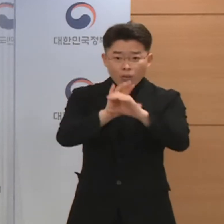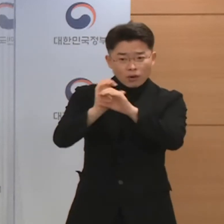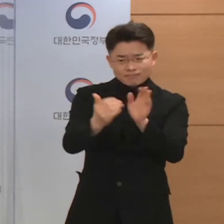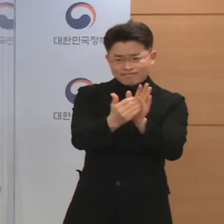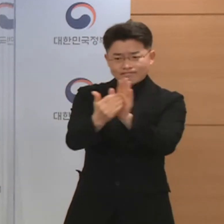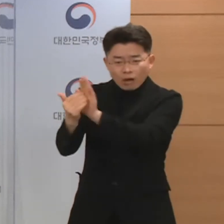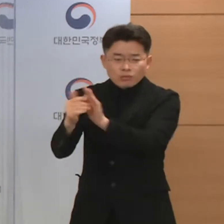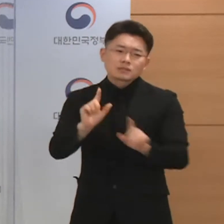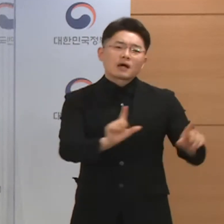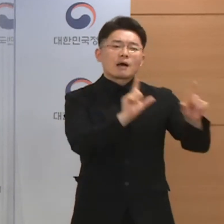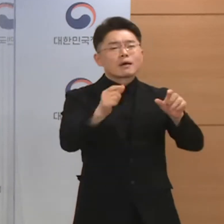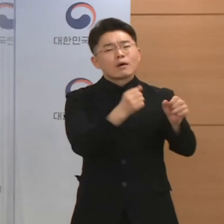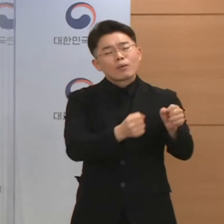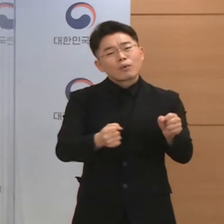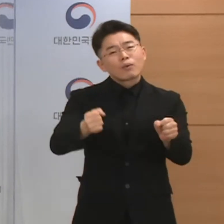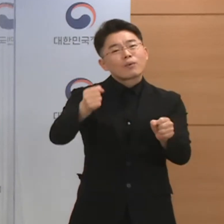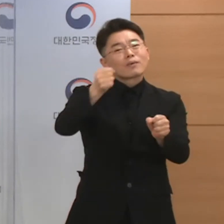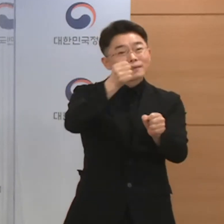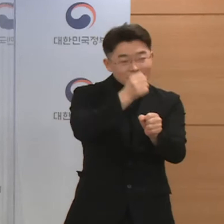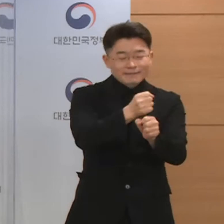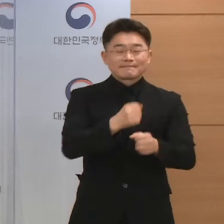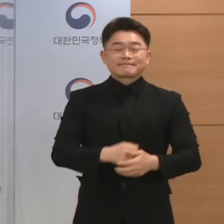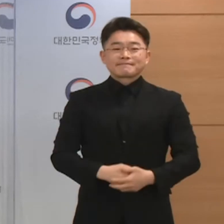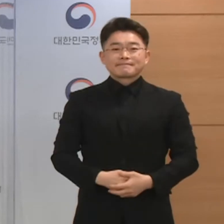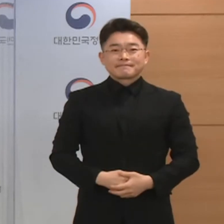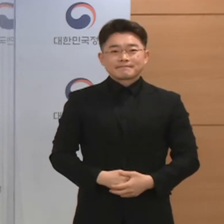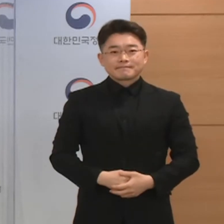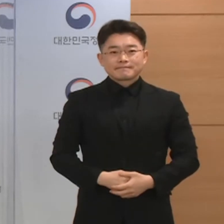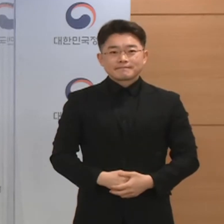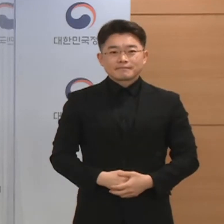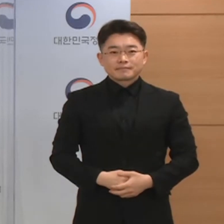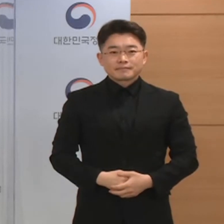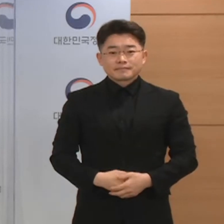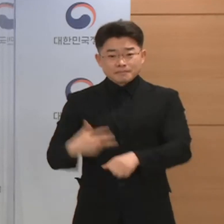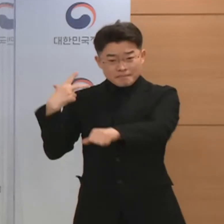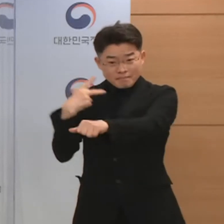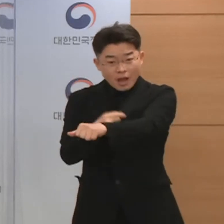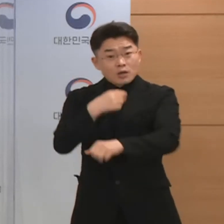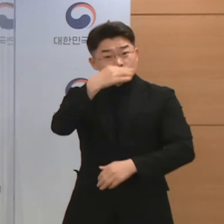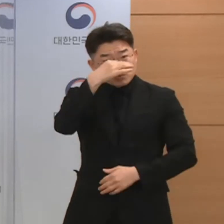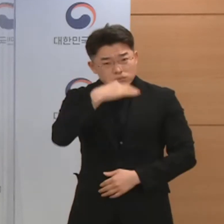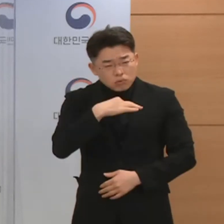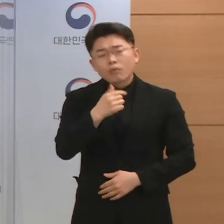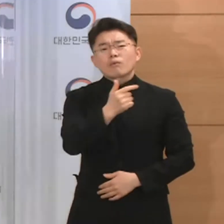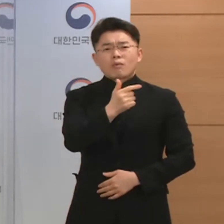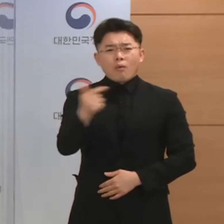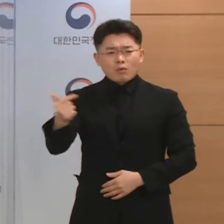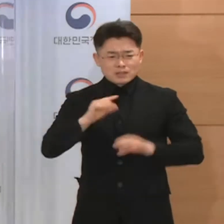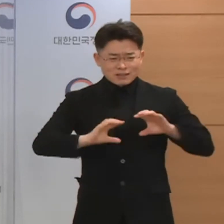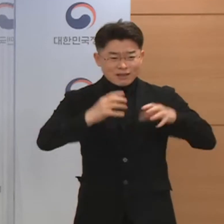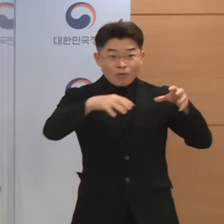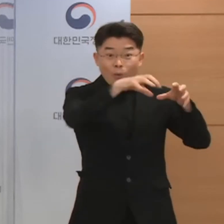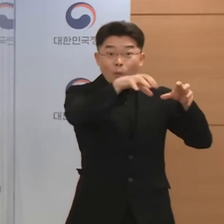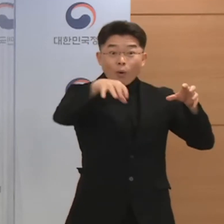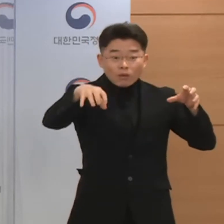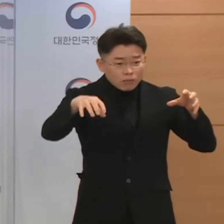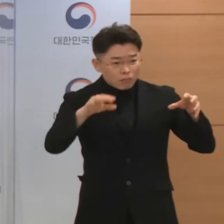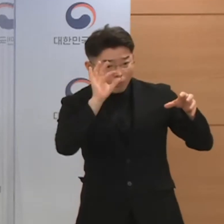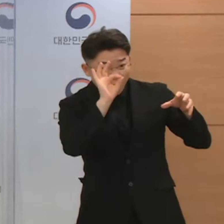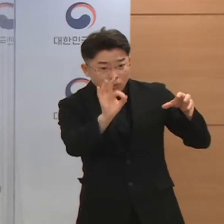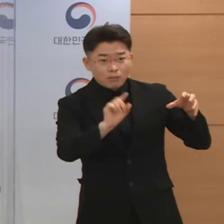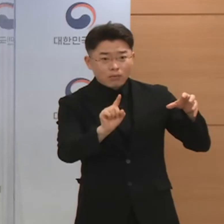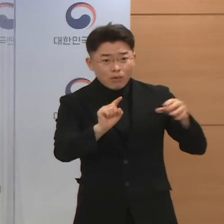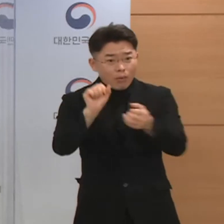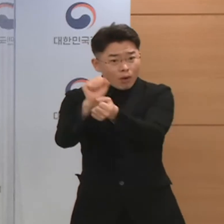일상을 점차 회복하고 있습니다. 예방접종의 효과는 세계적으로 그리고 우리나라에서도